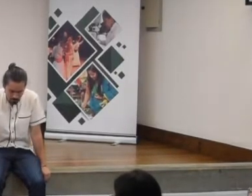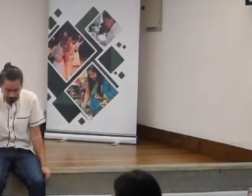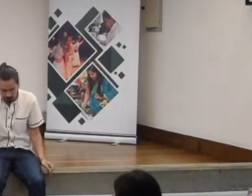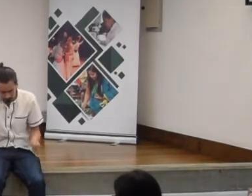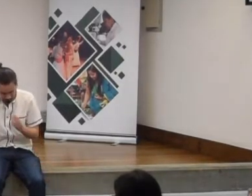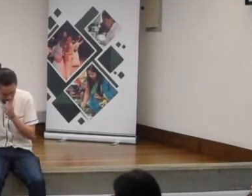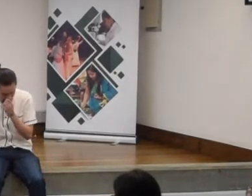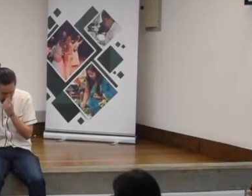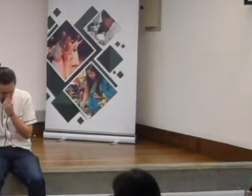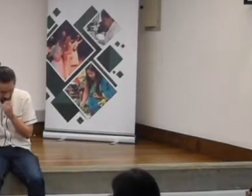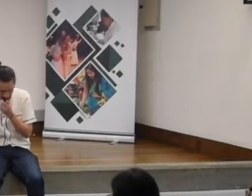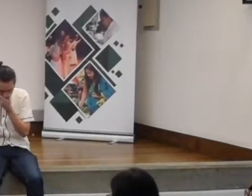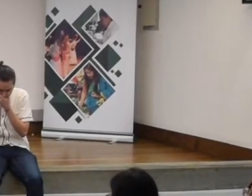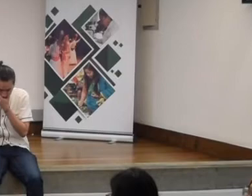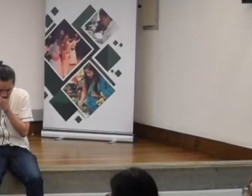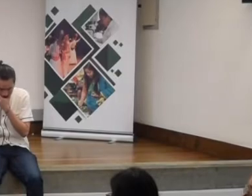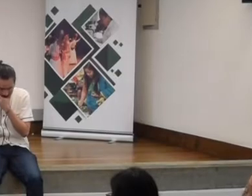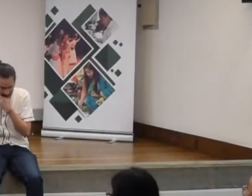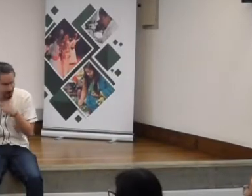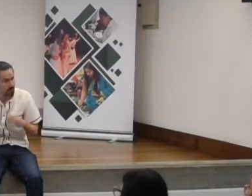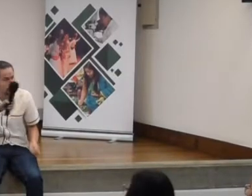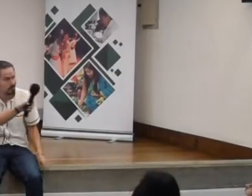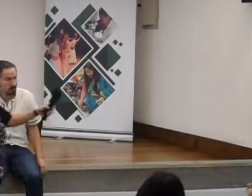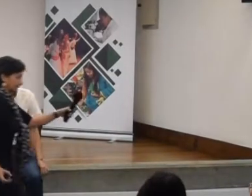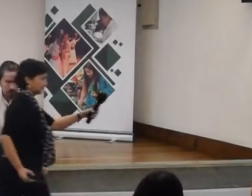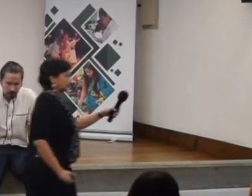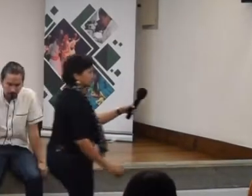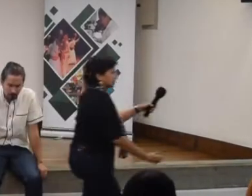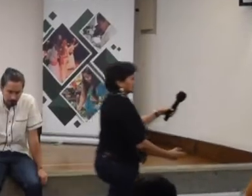vamos a hacer? ¿Sí?